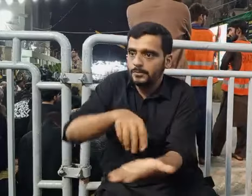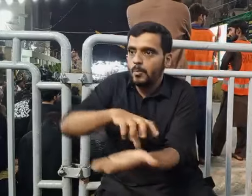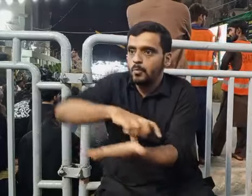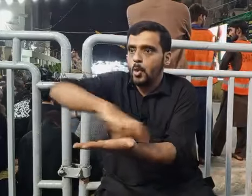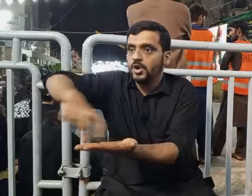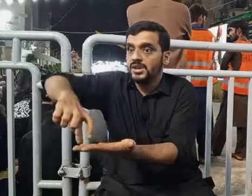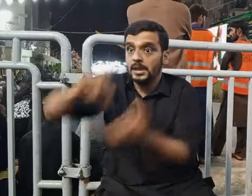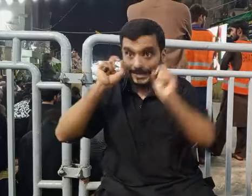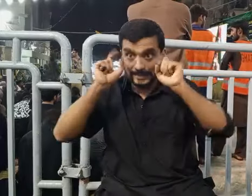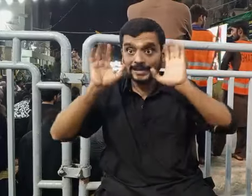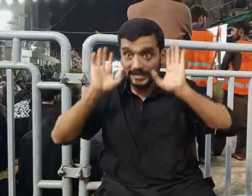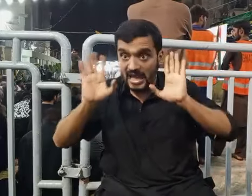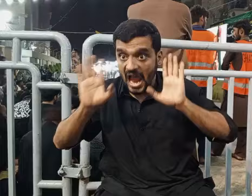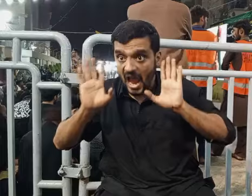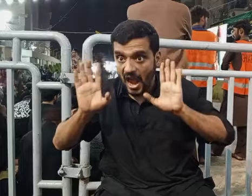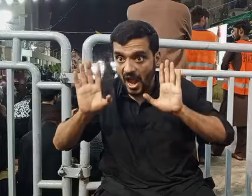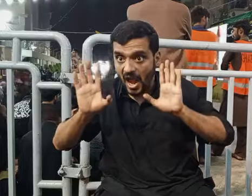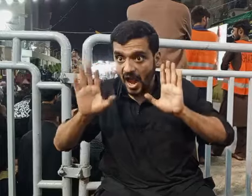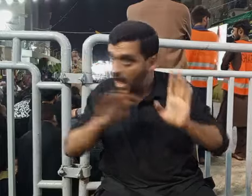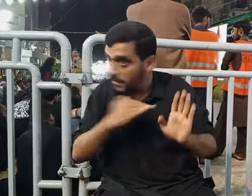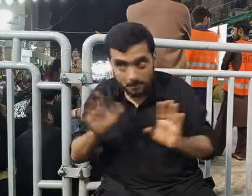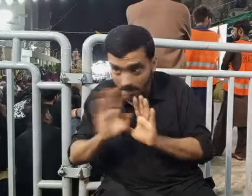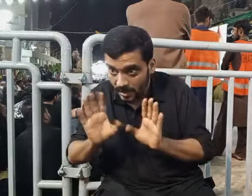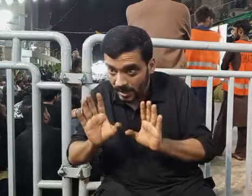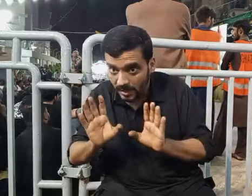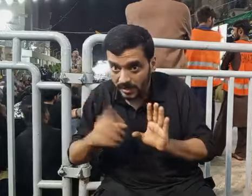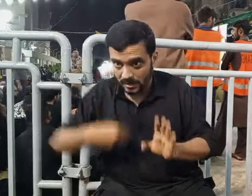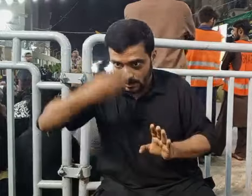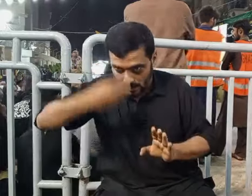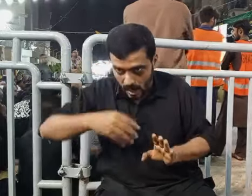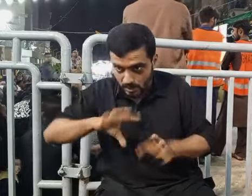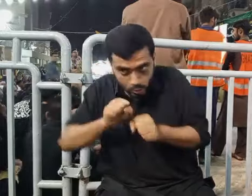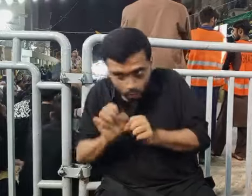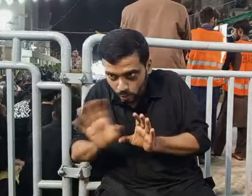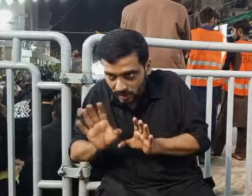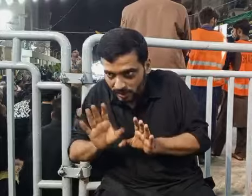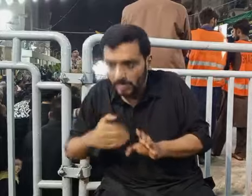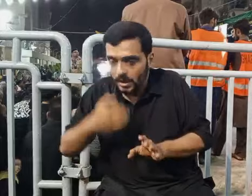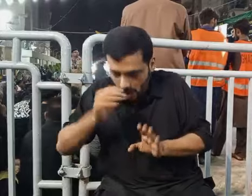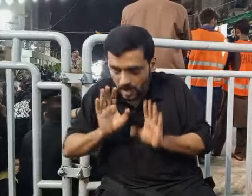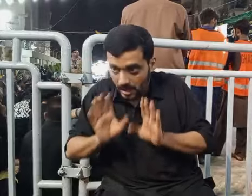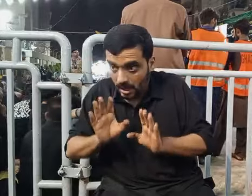سے الگ منفرد لے کر آئے ہیں۔ اللہ اکبر، کیسے؟ ہر ایک کا لاشا تو اٹھا کے لاتے تھے۔